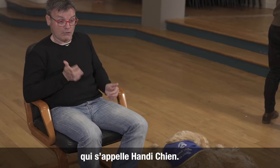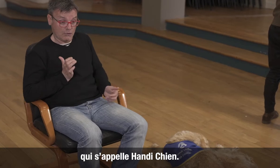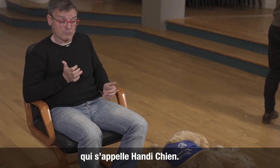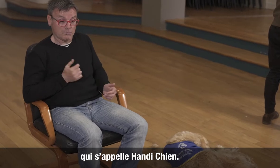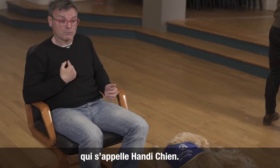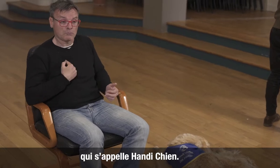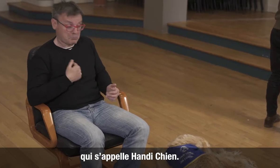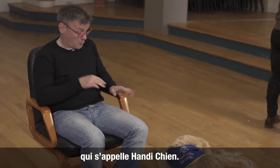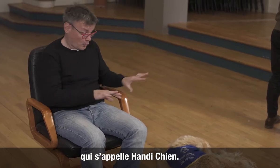'appelle Andy Chien.